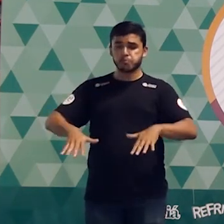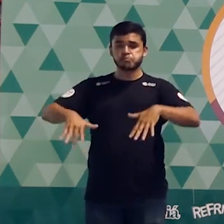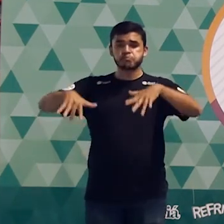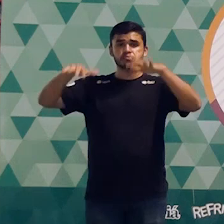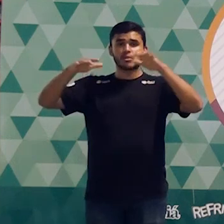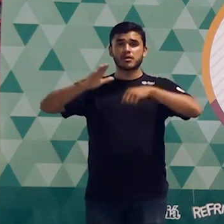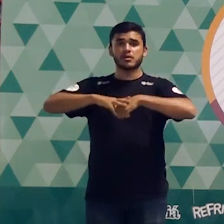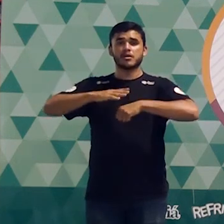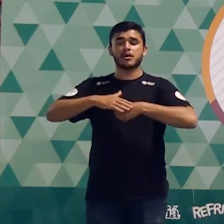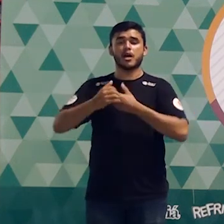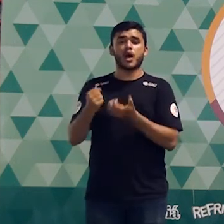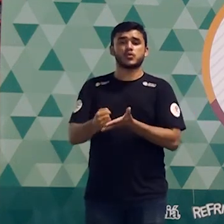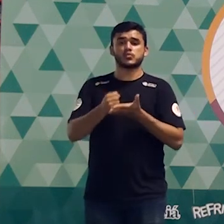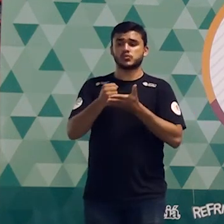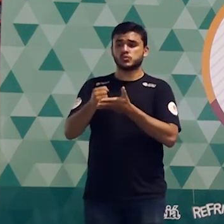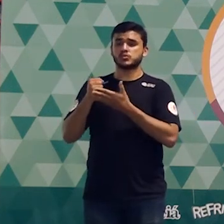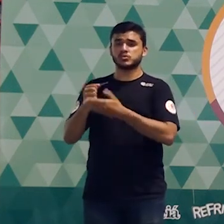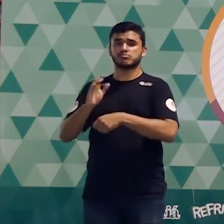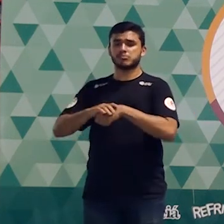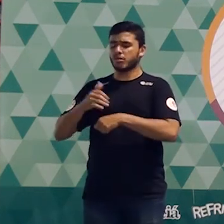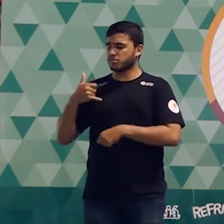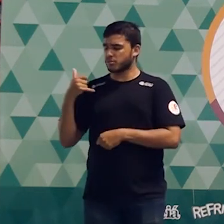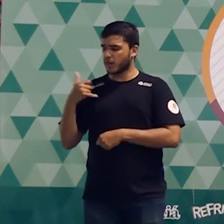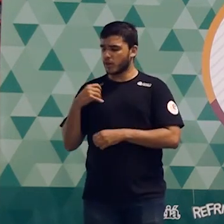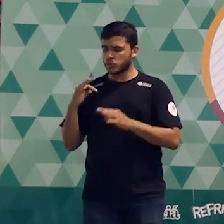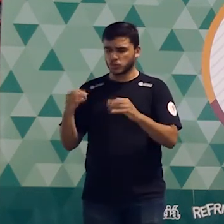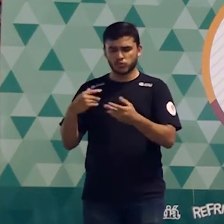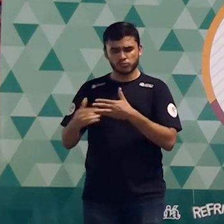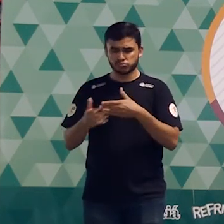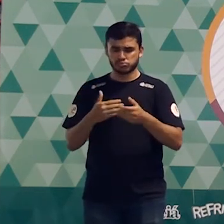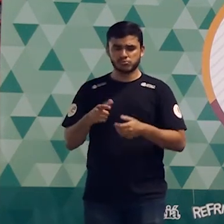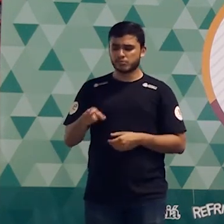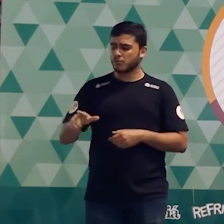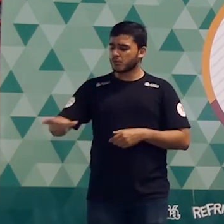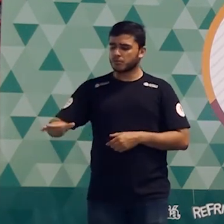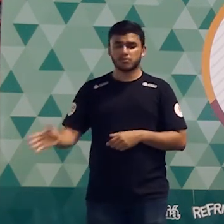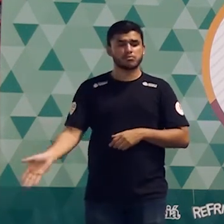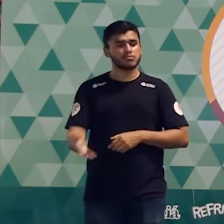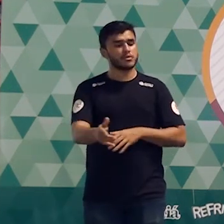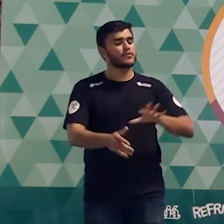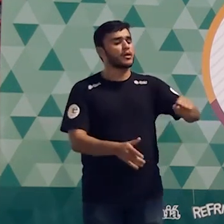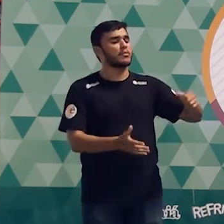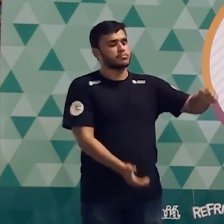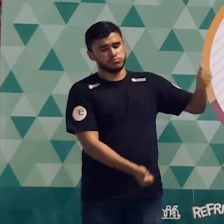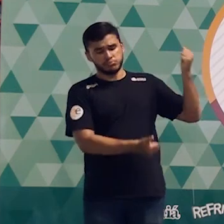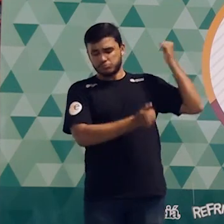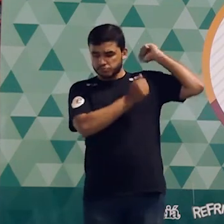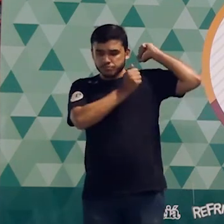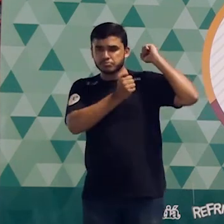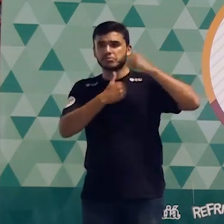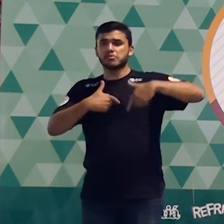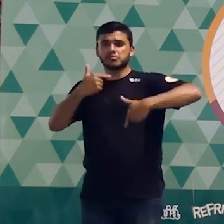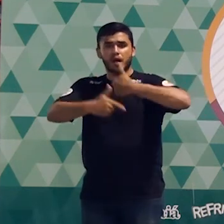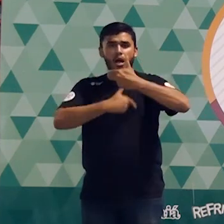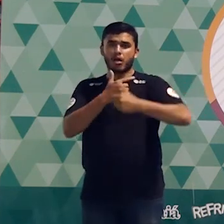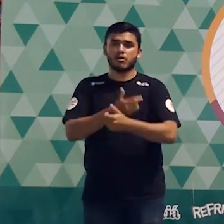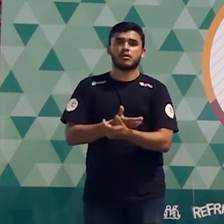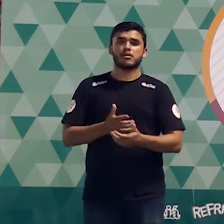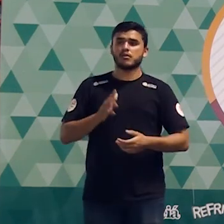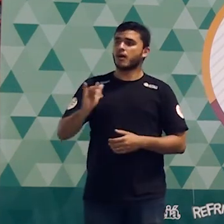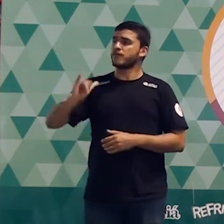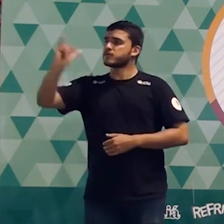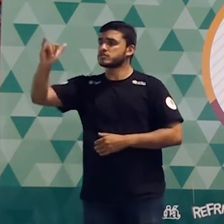mais gente para ajudar. E não tem esse negócio de idade, não. Todo mundo ajuda. Tu tem um de 4 aninhos, vai lá, menino, pega ali um saco de cimento, entendeu? Vai dar um